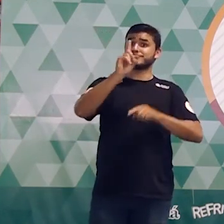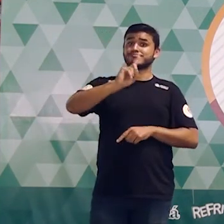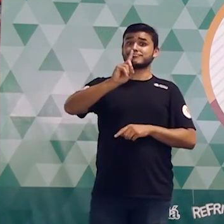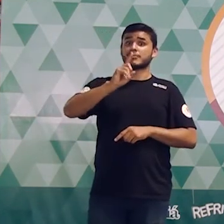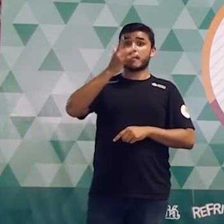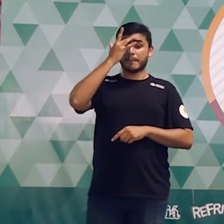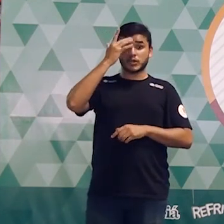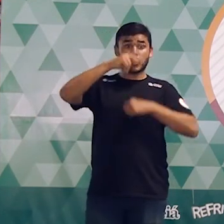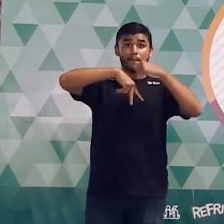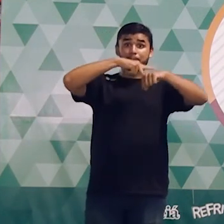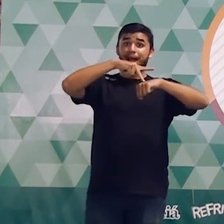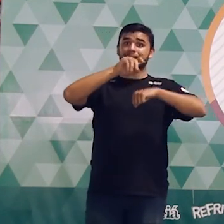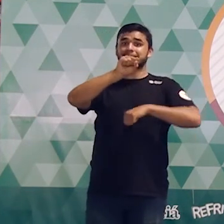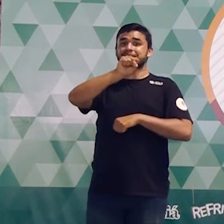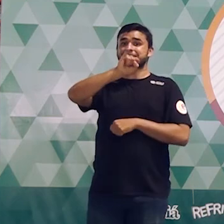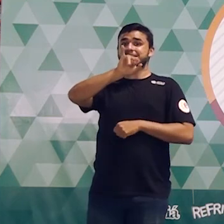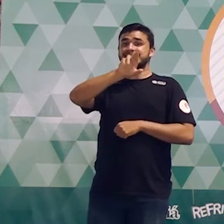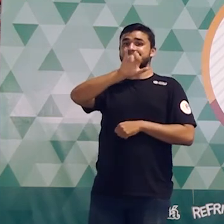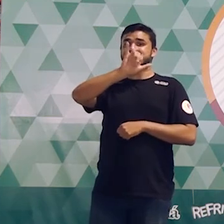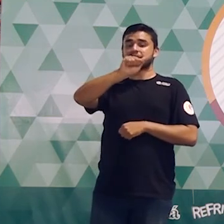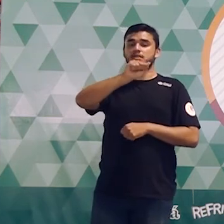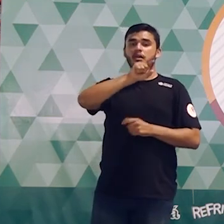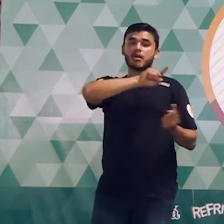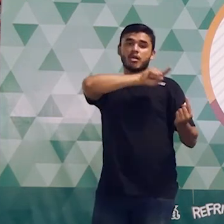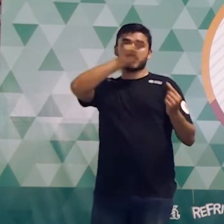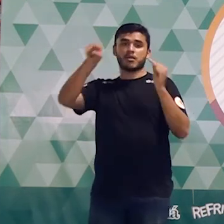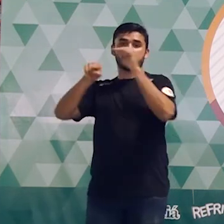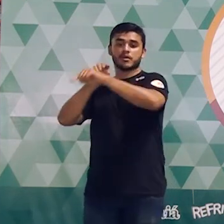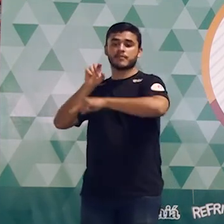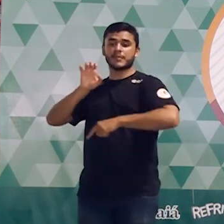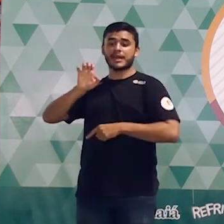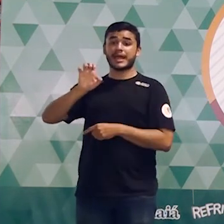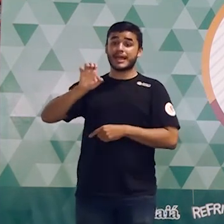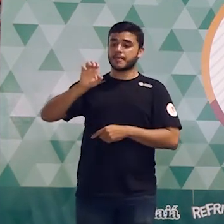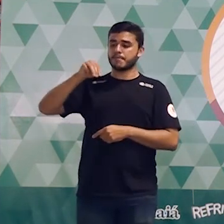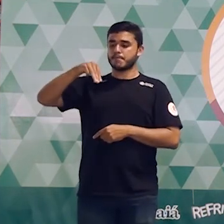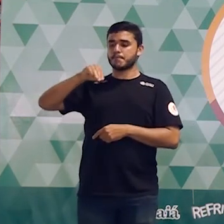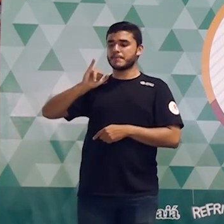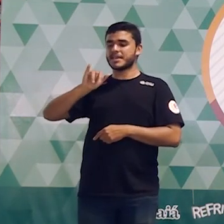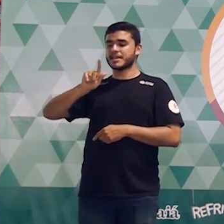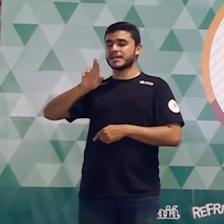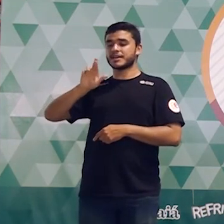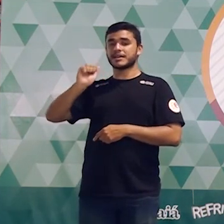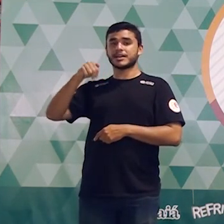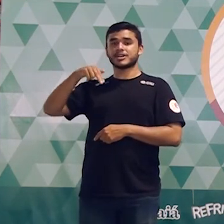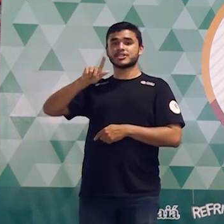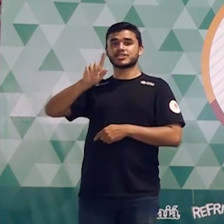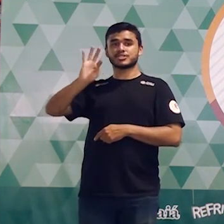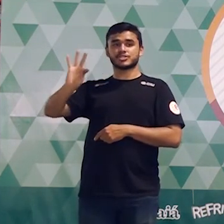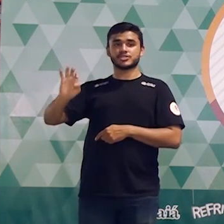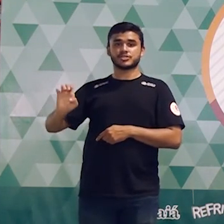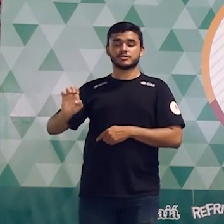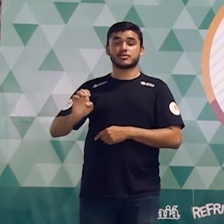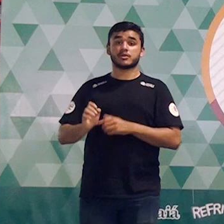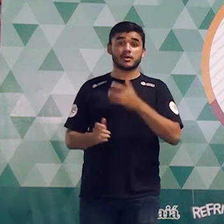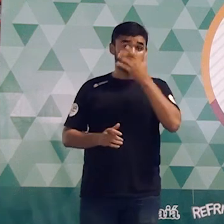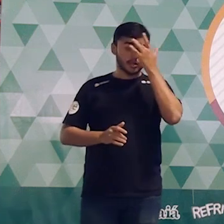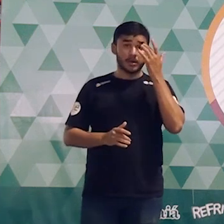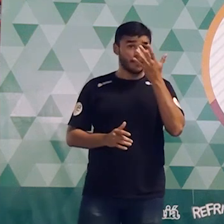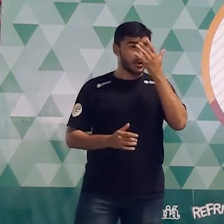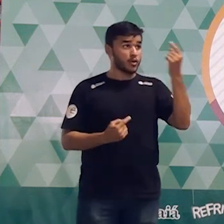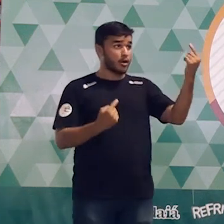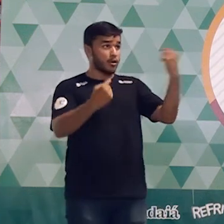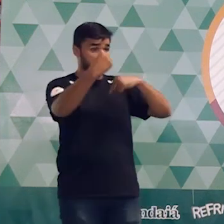gente saindo. Quem sai são os emigrantes, com E na frente. Quem entra no país são